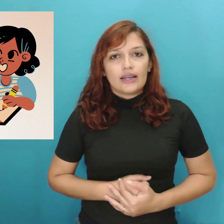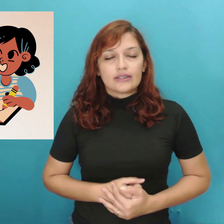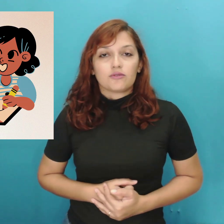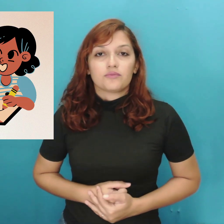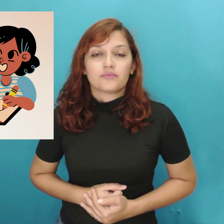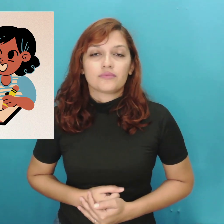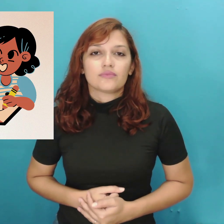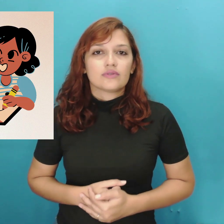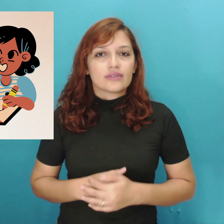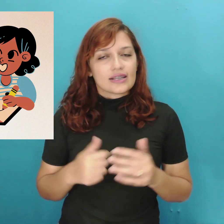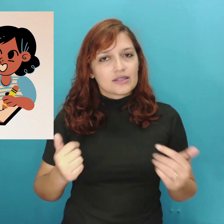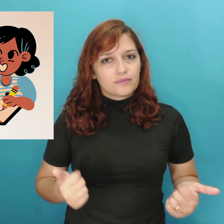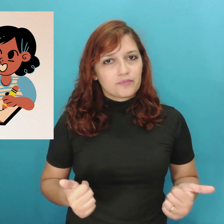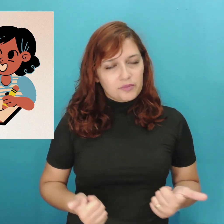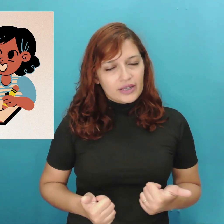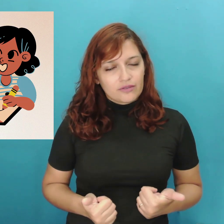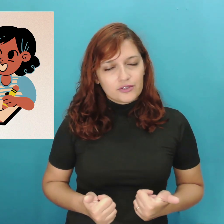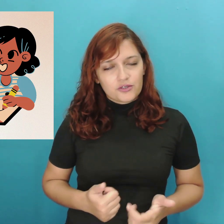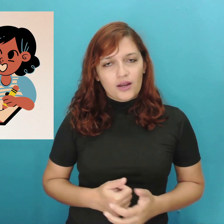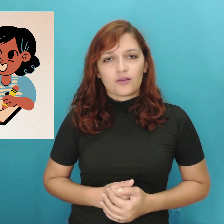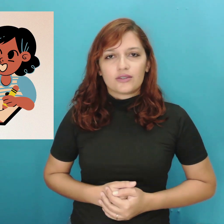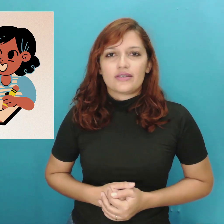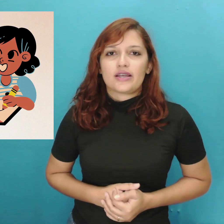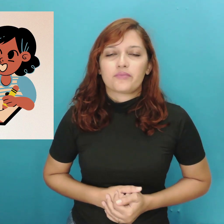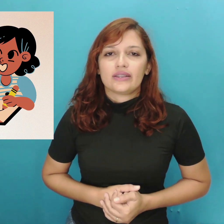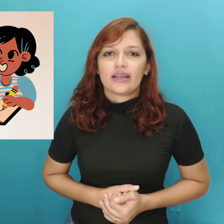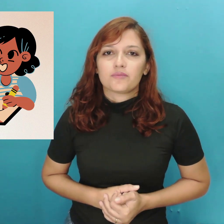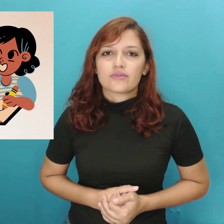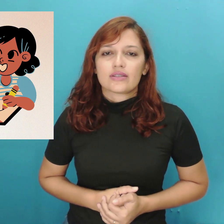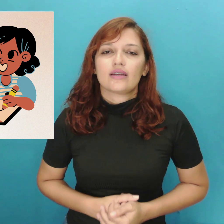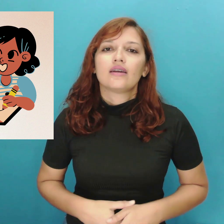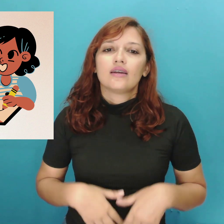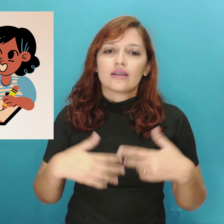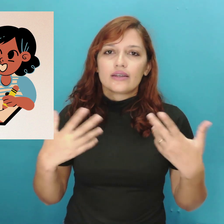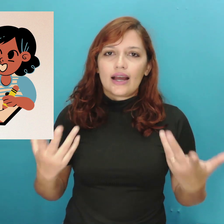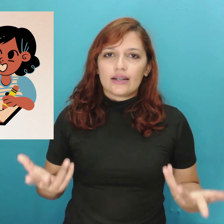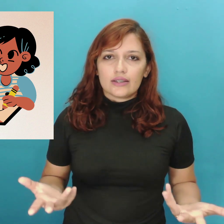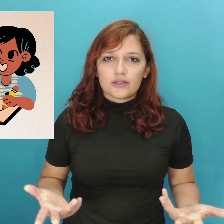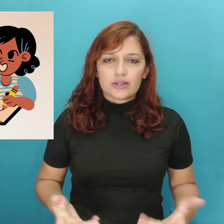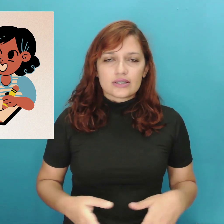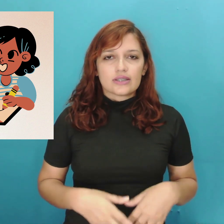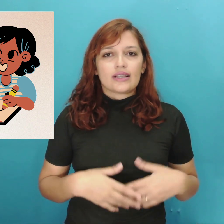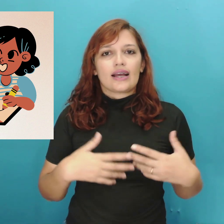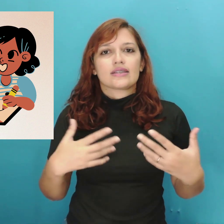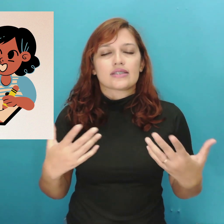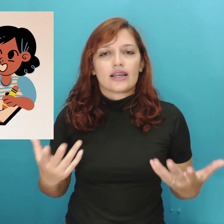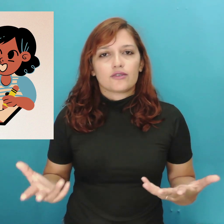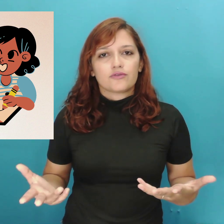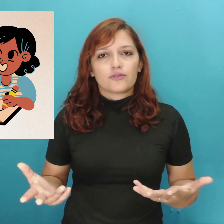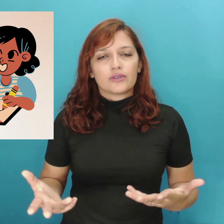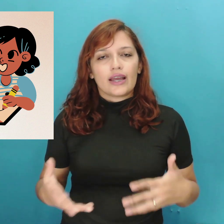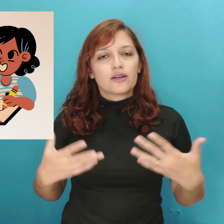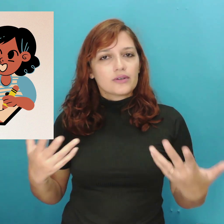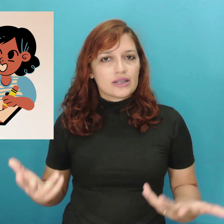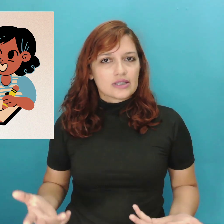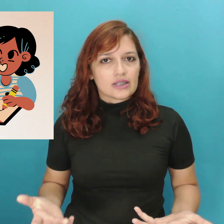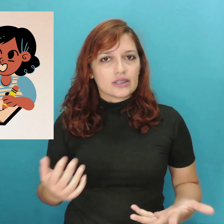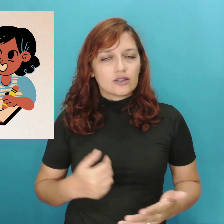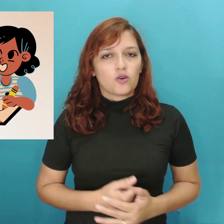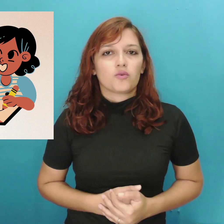Então, nessa primeira videoaula nós aprendemos, né, que a língua de sinais ela foi reconhecida